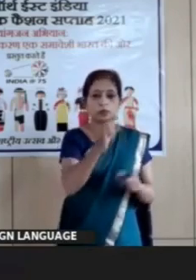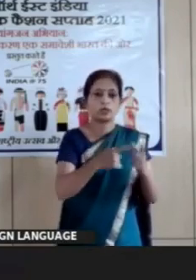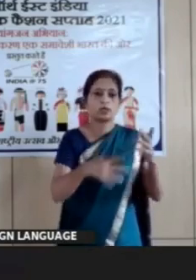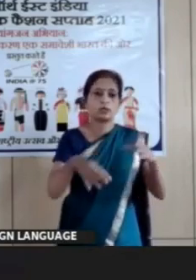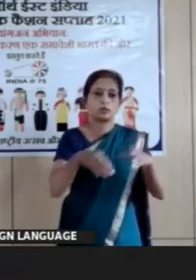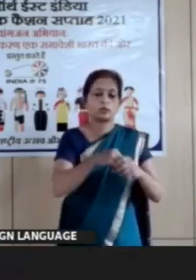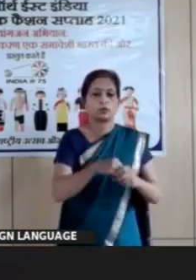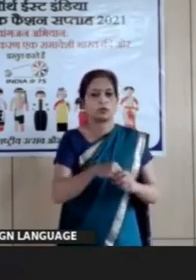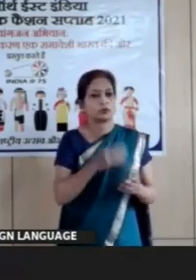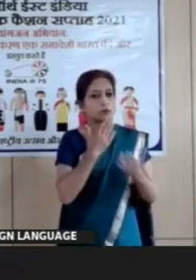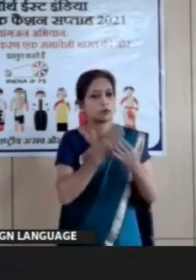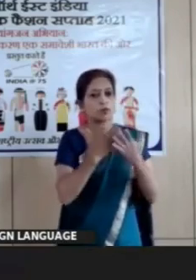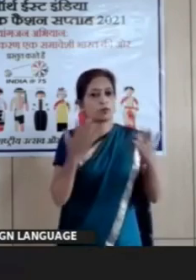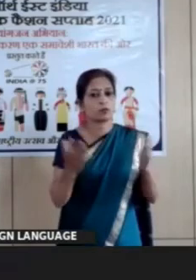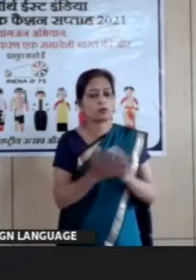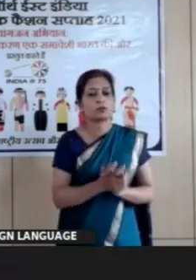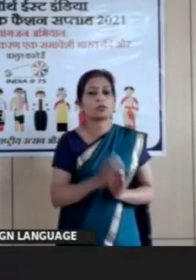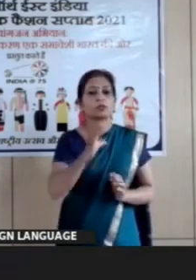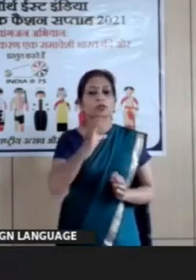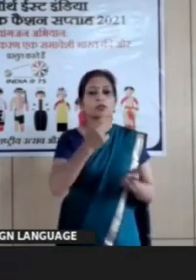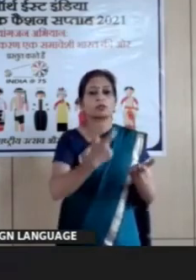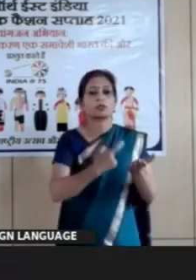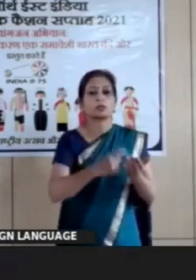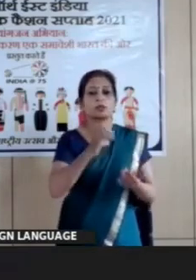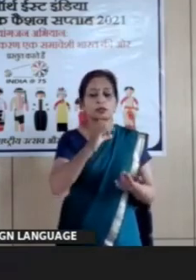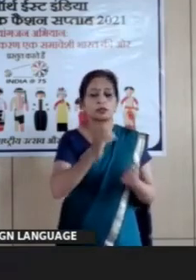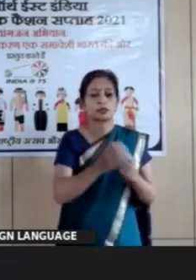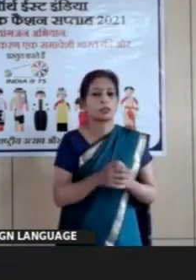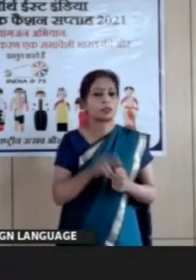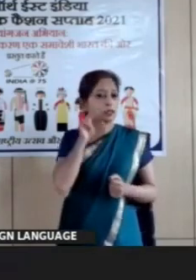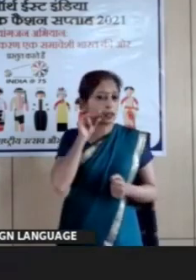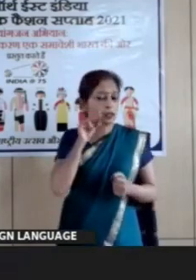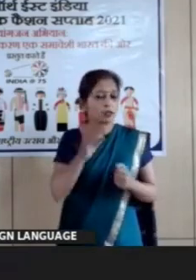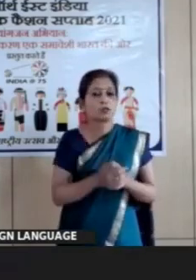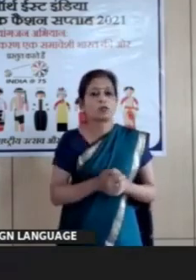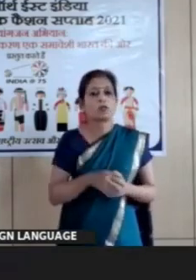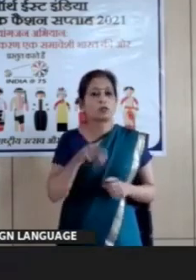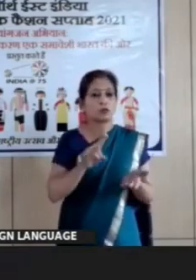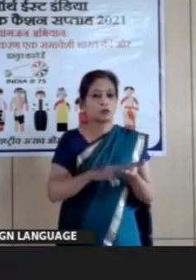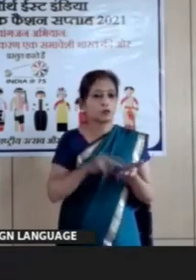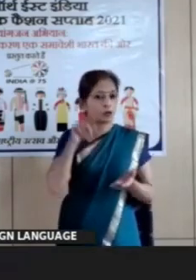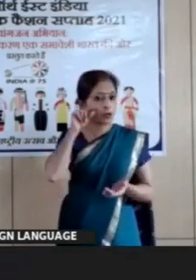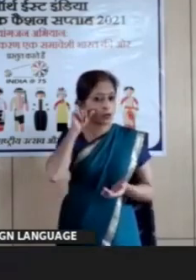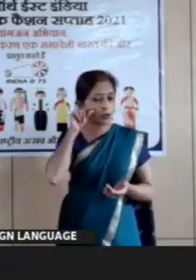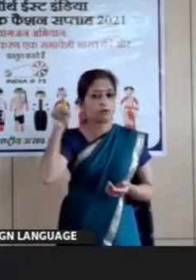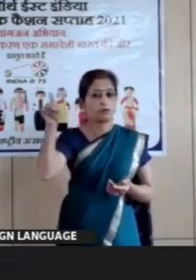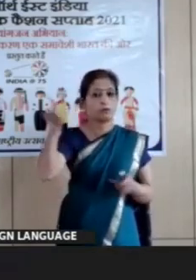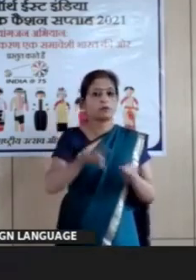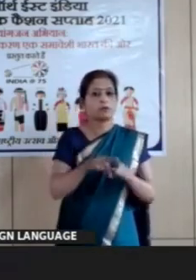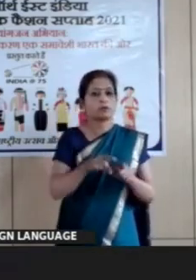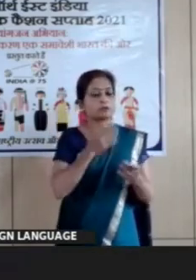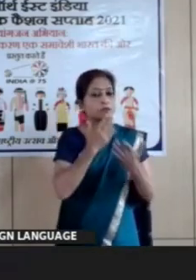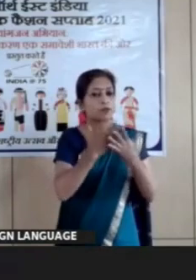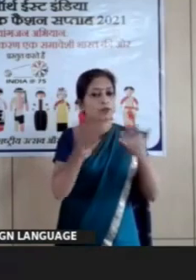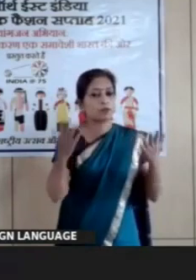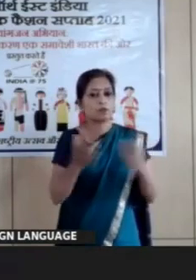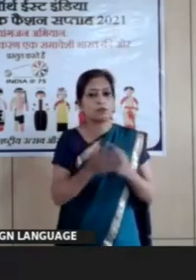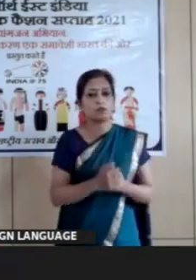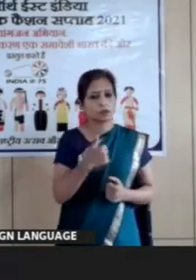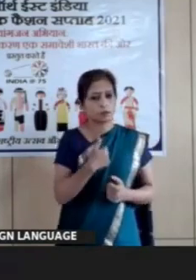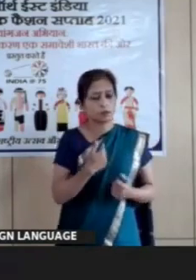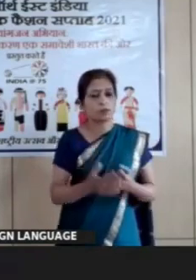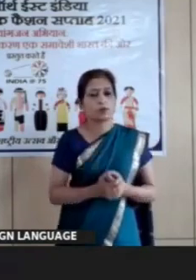करते हैं। CRC सिक्किम, गोरखपुर, सुंदरनगर, त्रिपुरा और गुवाहाटी को उनके भागीदारी निभाने के लिए धन्यवाद ज्ञापन